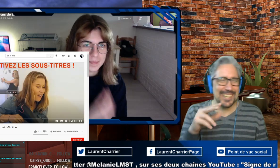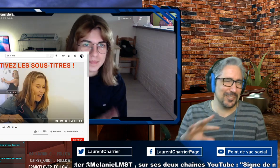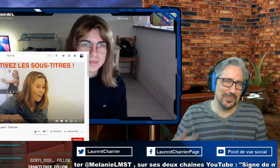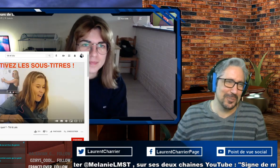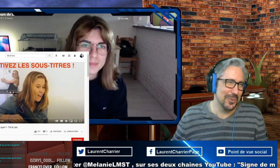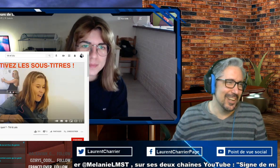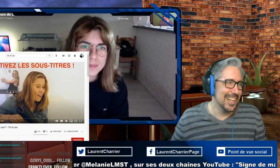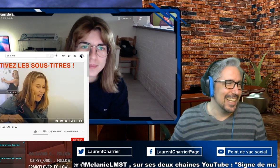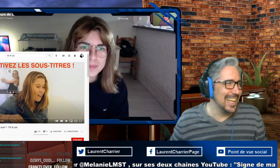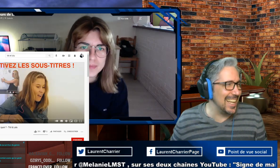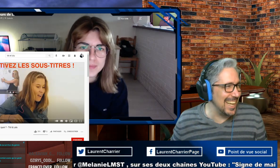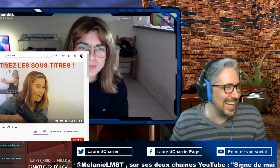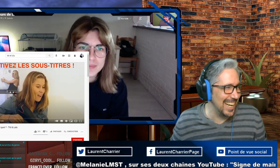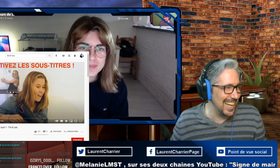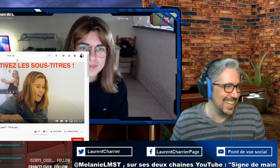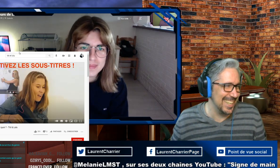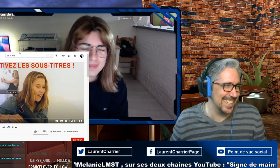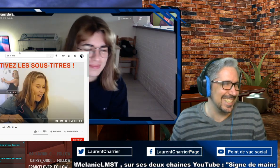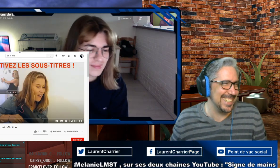Pour rien, c'est trop drôle.